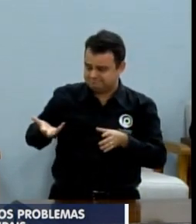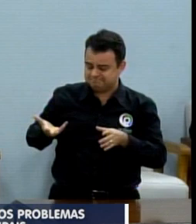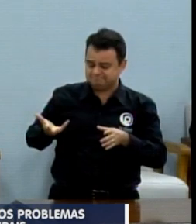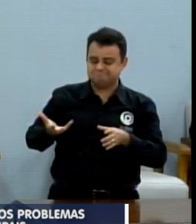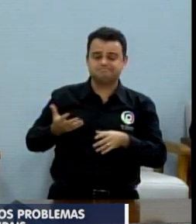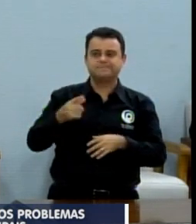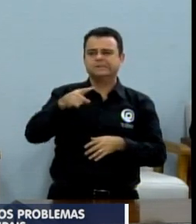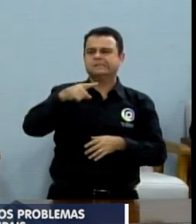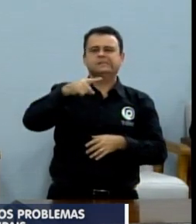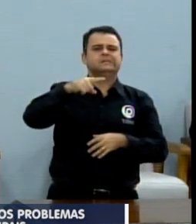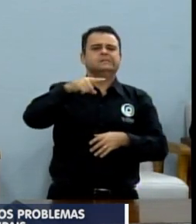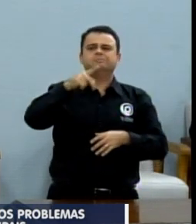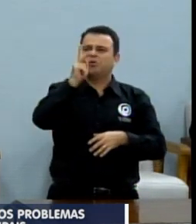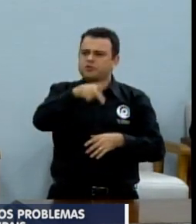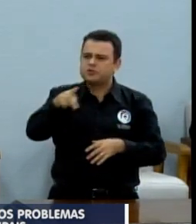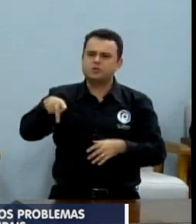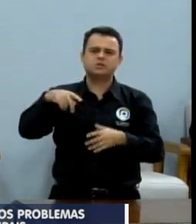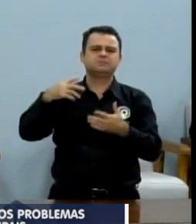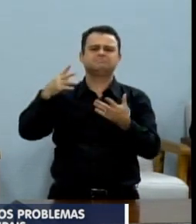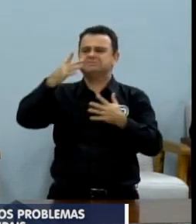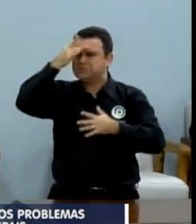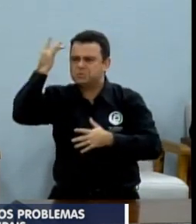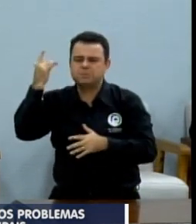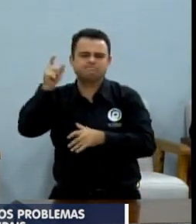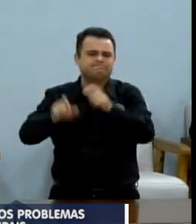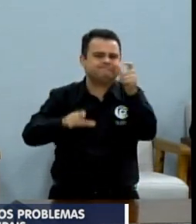fundamental da escola